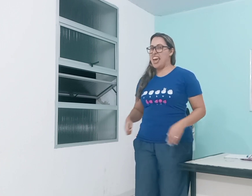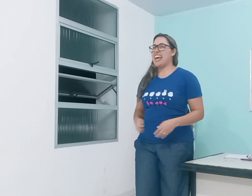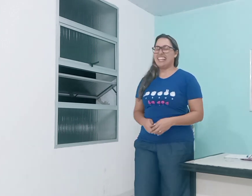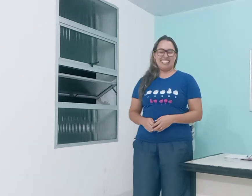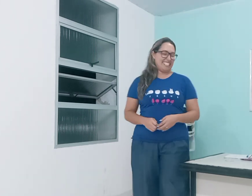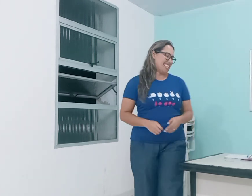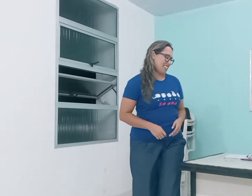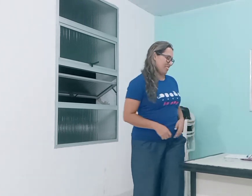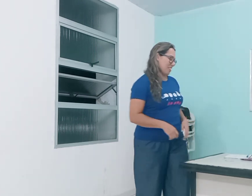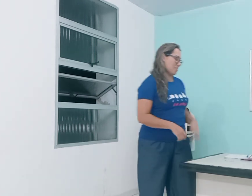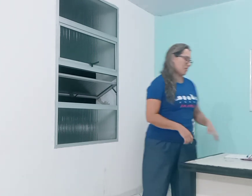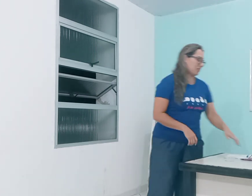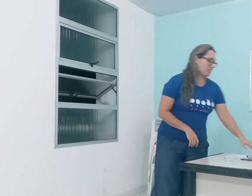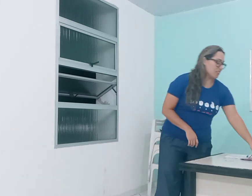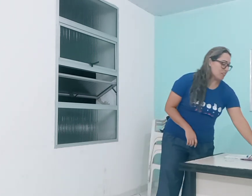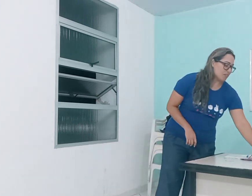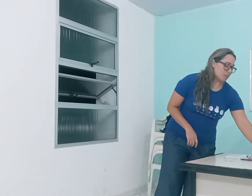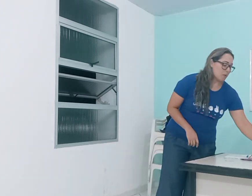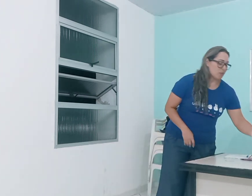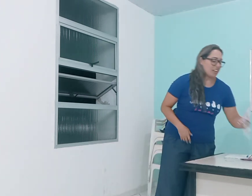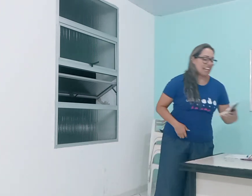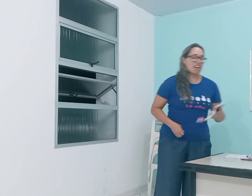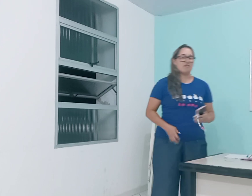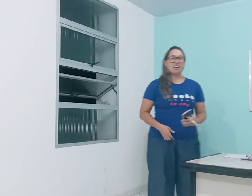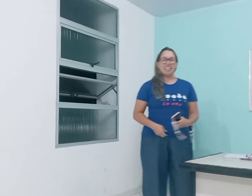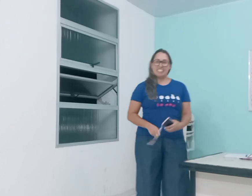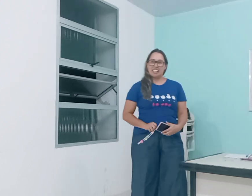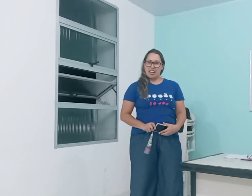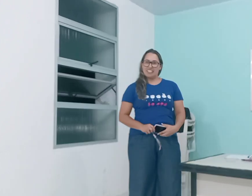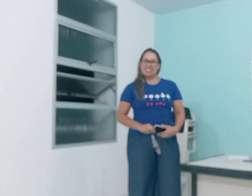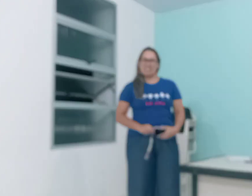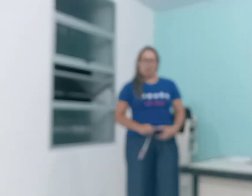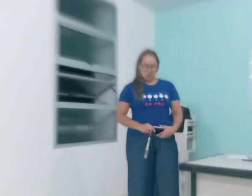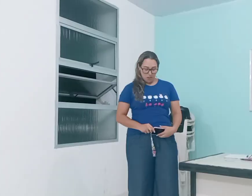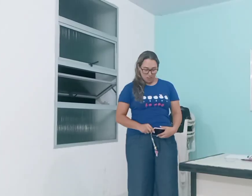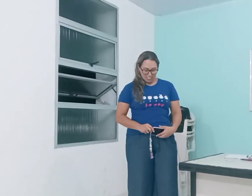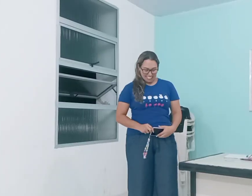mais. Então tá bom. Então, vamos aproveitar a Ivânia, né? Que falou.